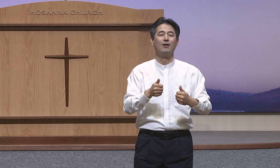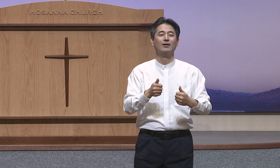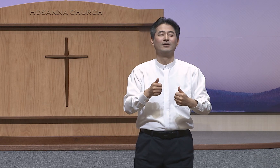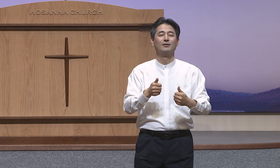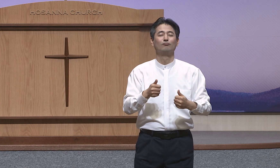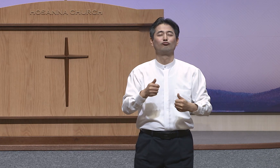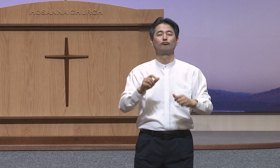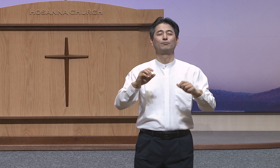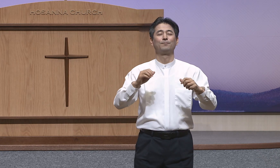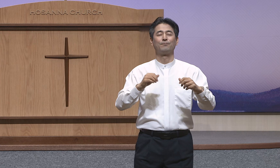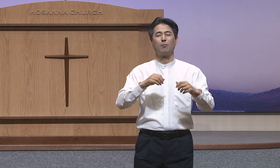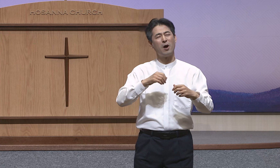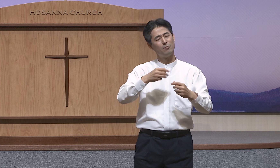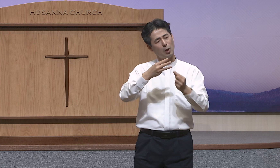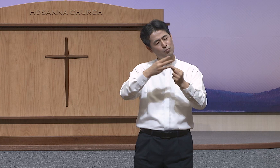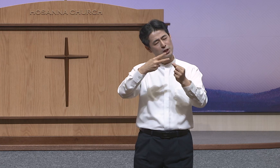대회가 있어서